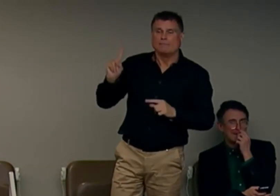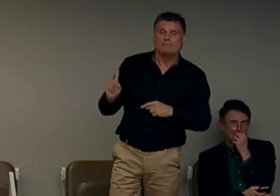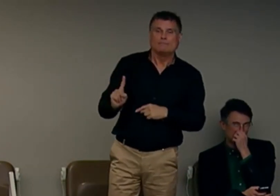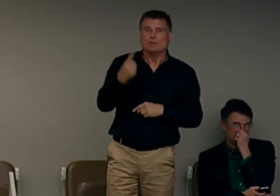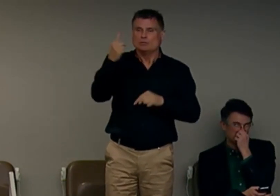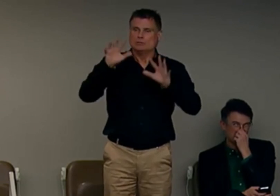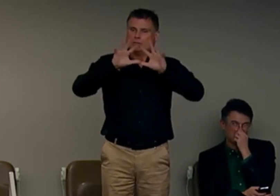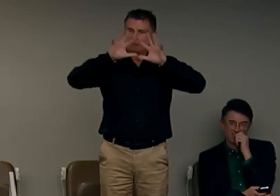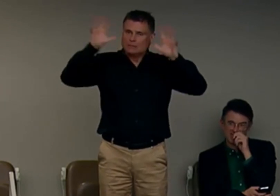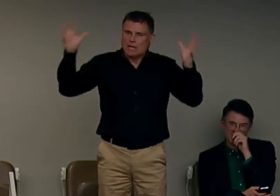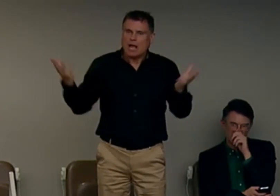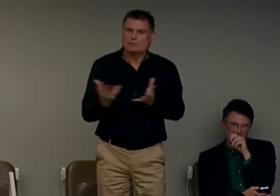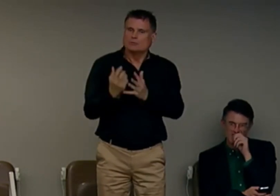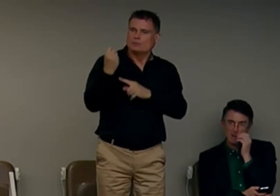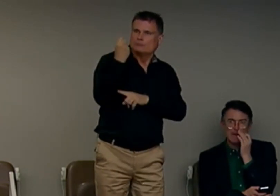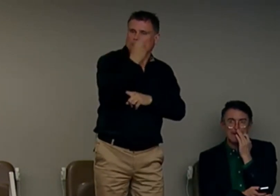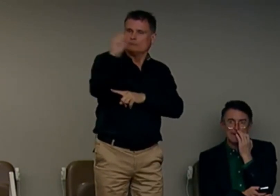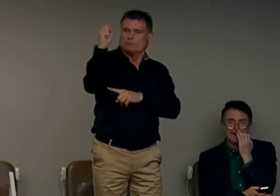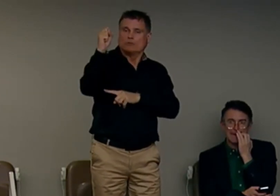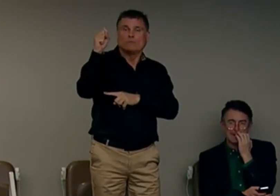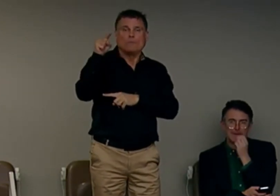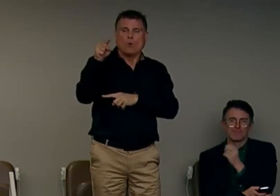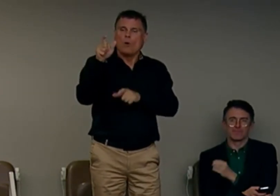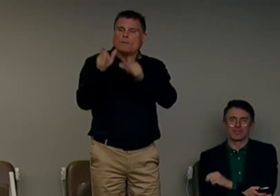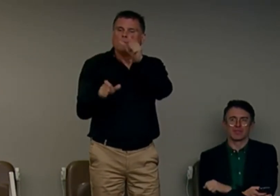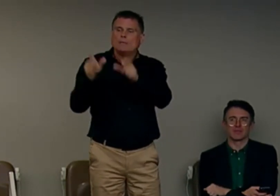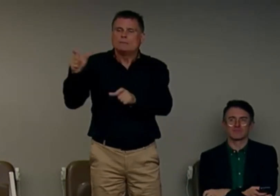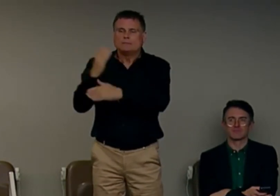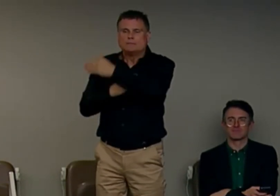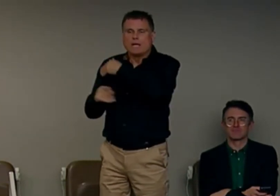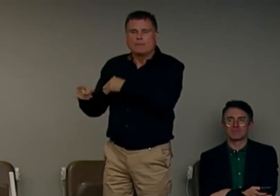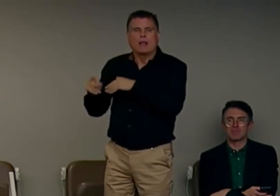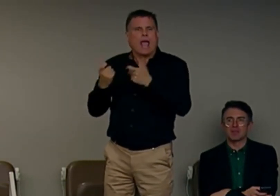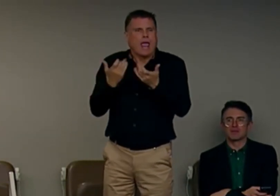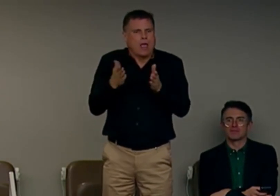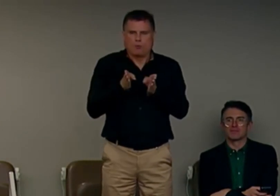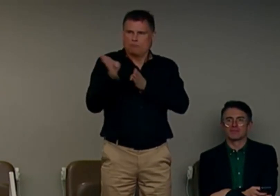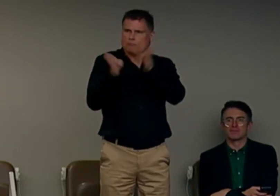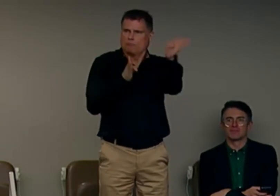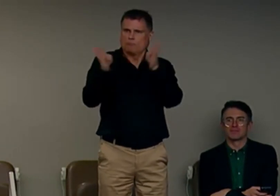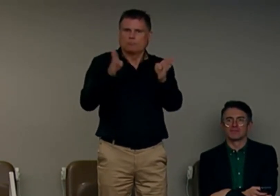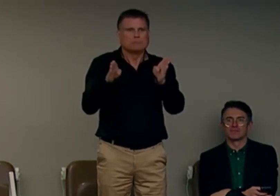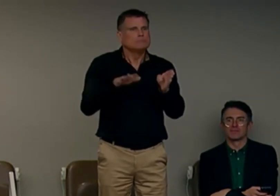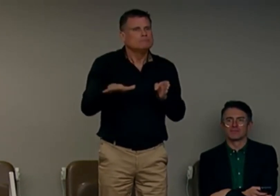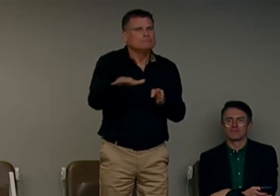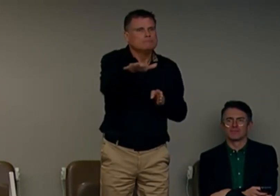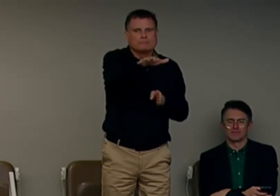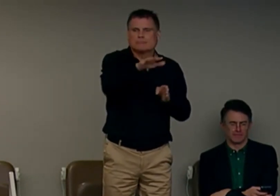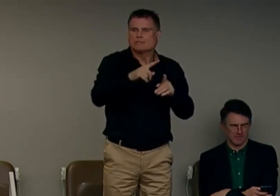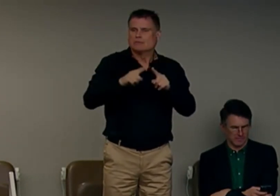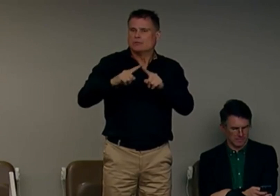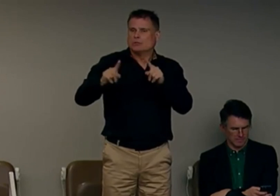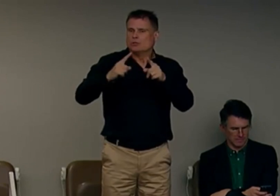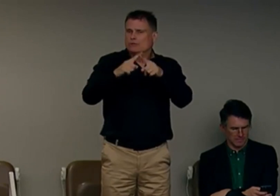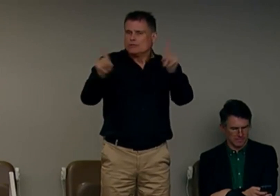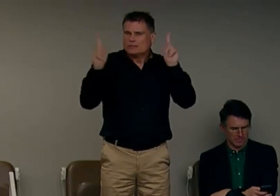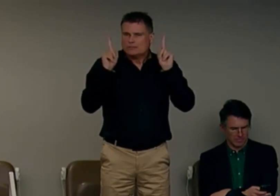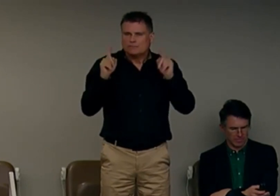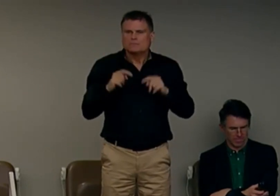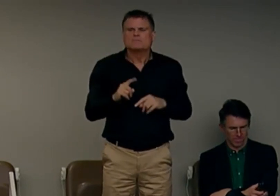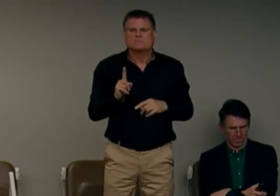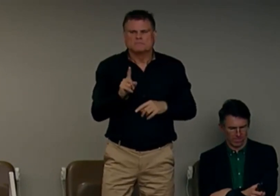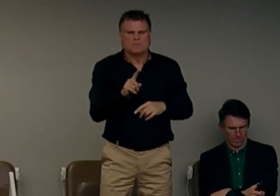pilote de la délégation jeunesse du Conseil national consultatif des personnes handicapées et nous en sommes très fiers.